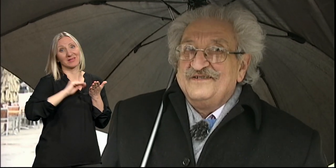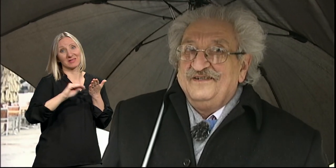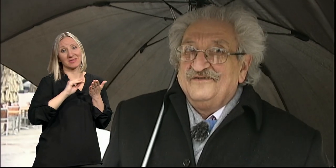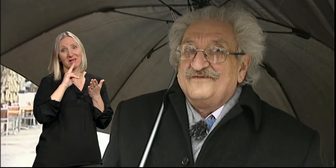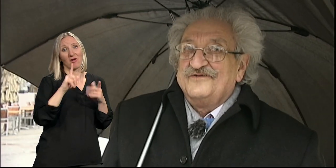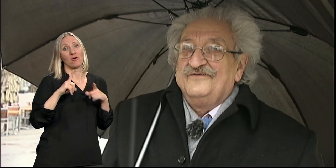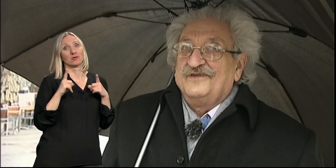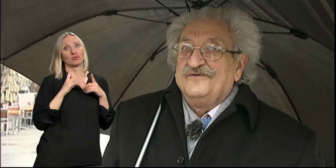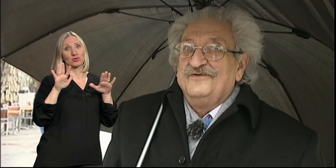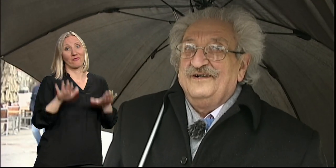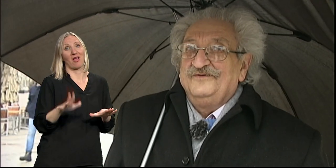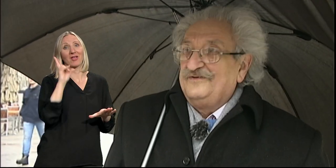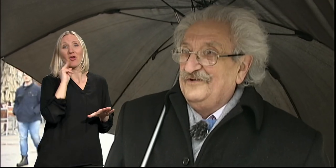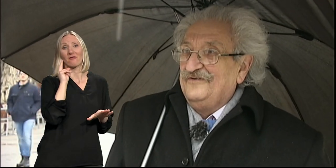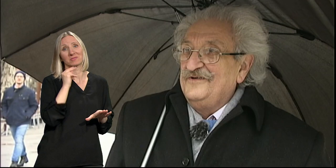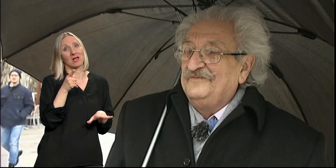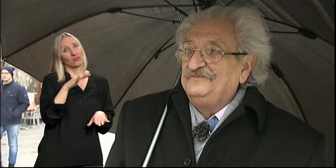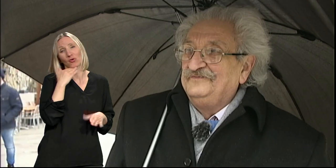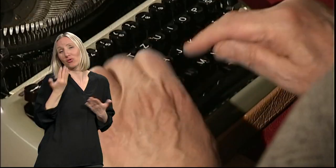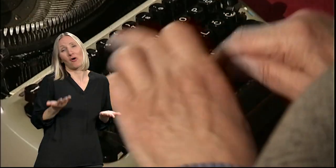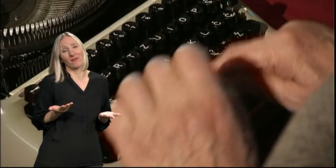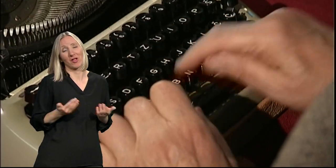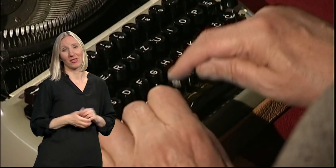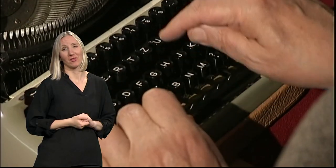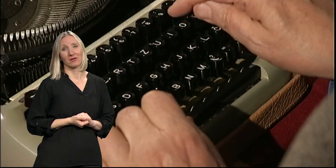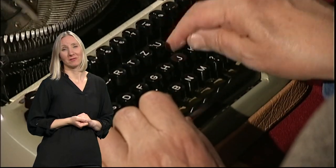proživjeli određeni deo svog života u ovom gradu i to je dovoljno.